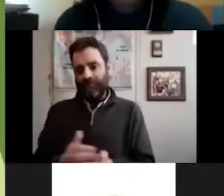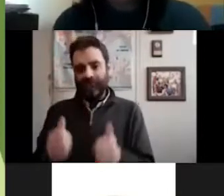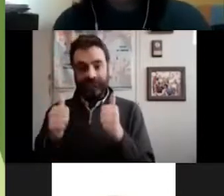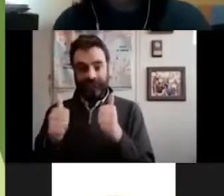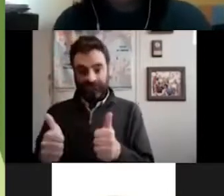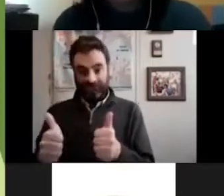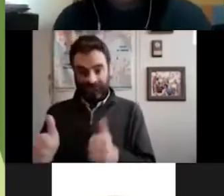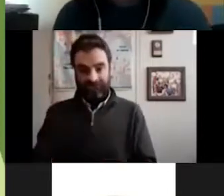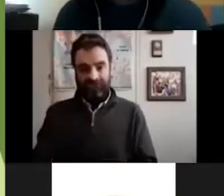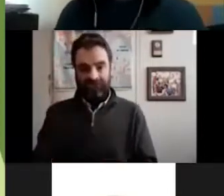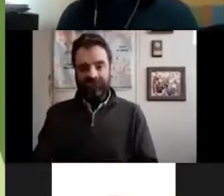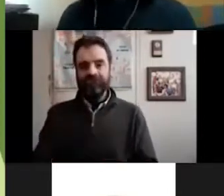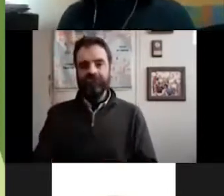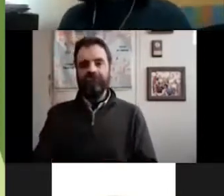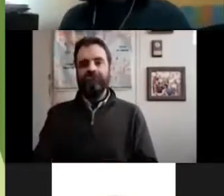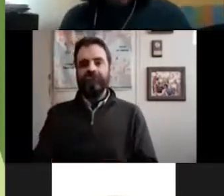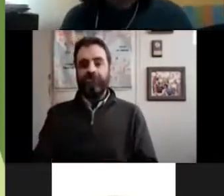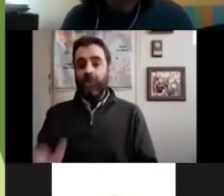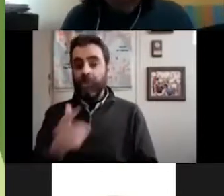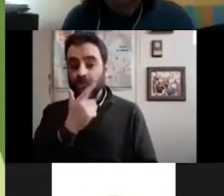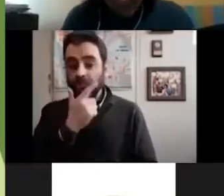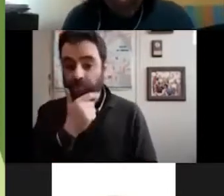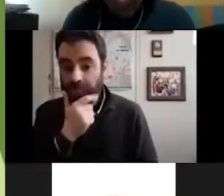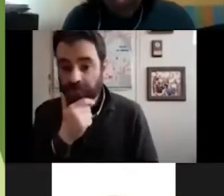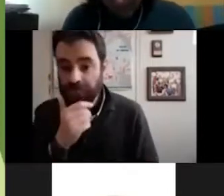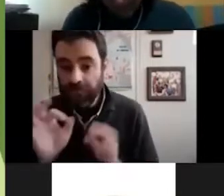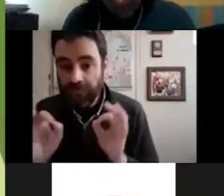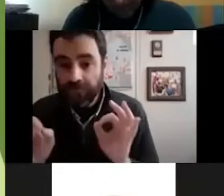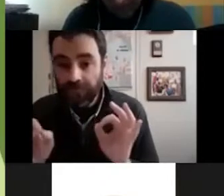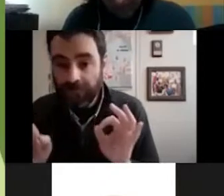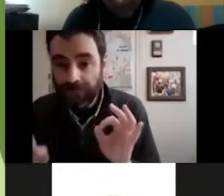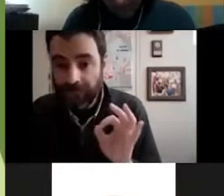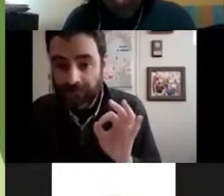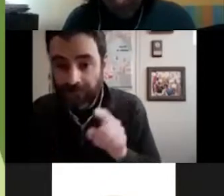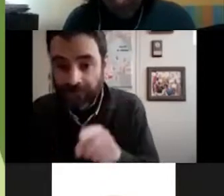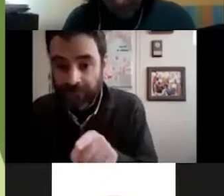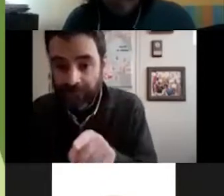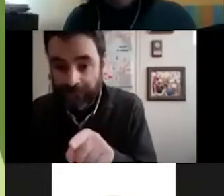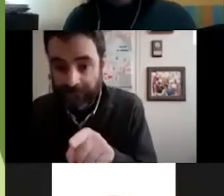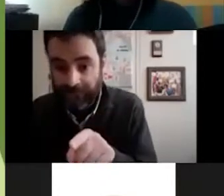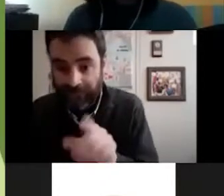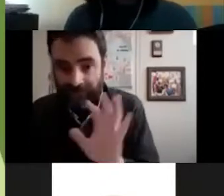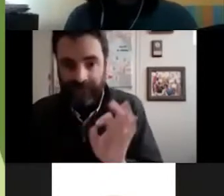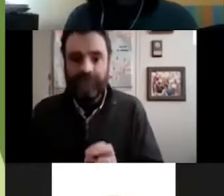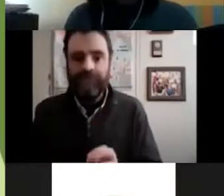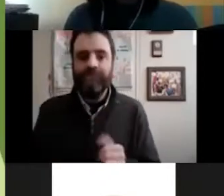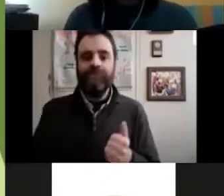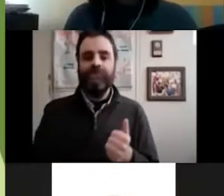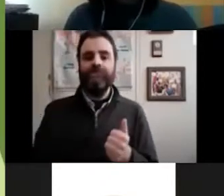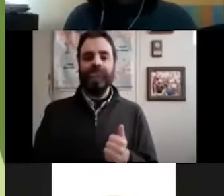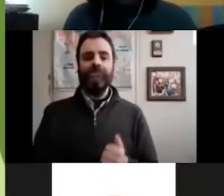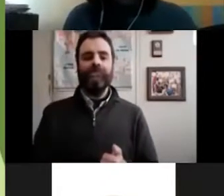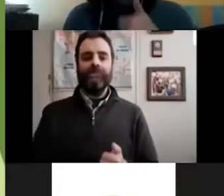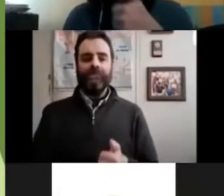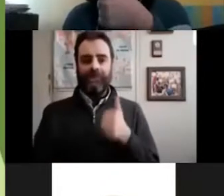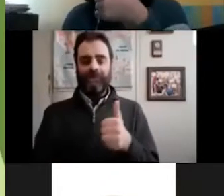ahí de la escuela, ese es el que yo me voy a enfocar ahora. ¿Tienen alguna duda? ¿Todo bien?